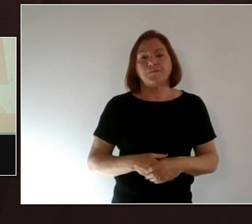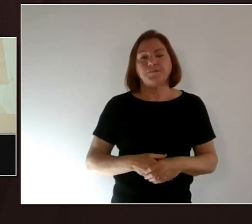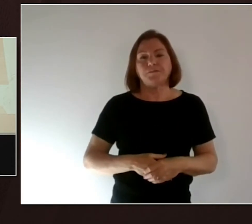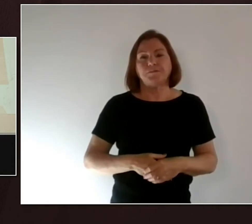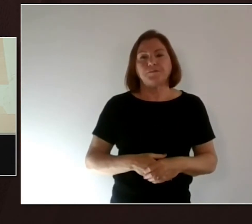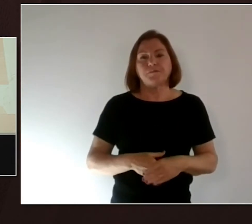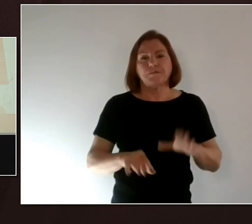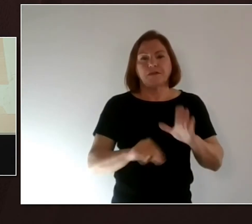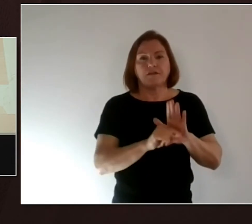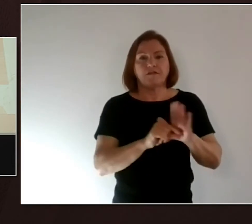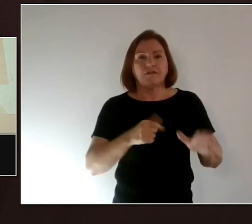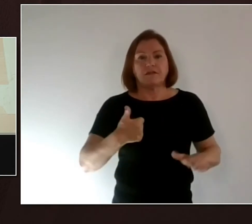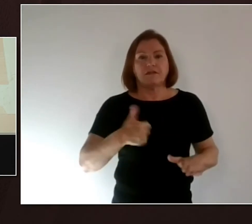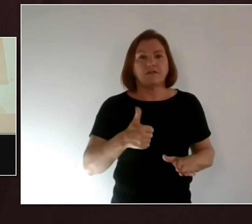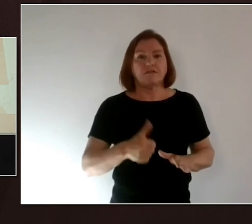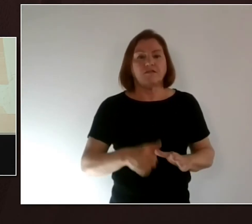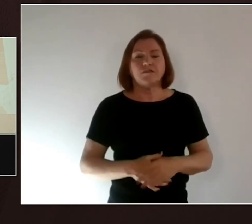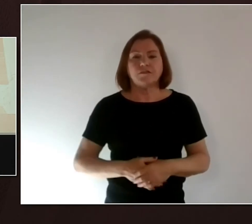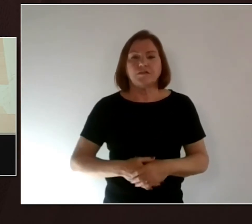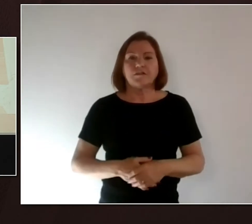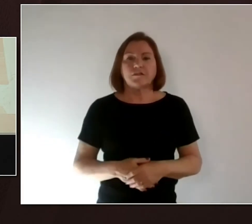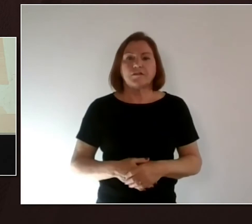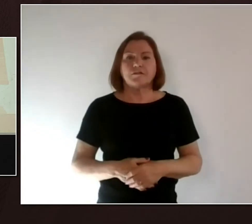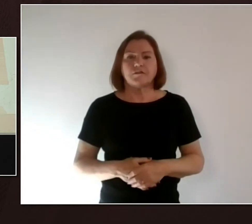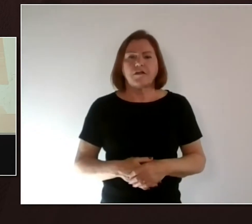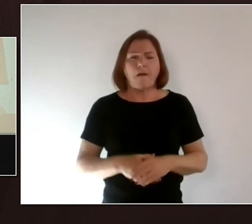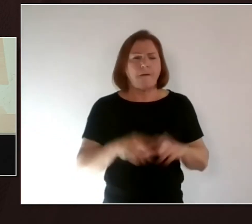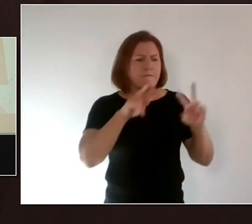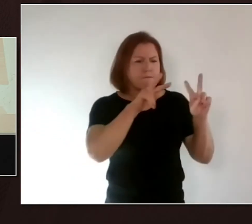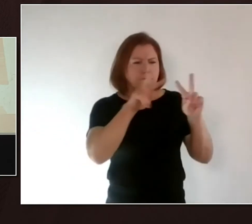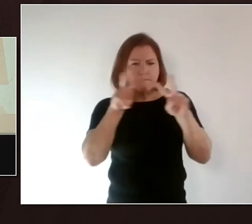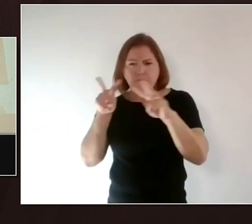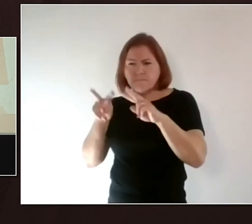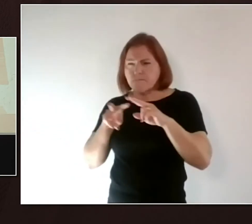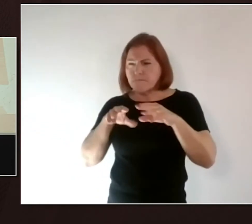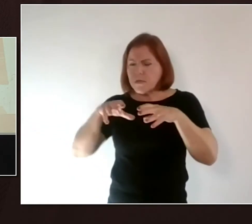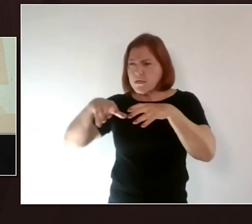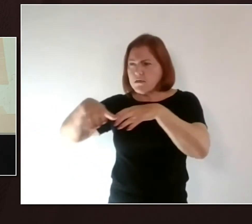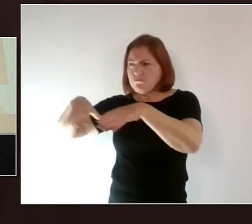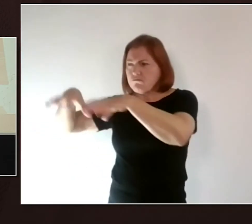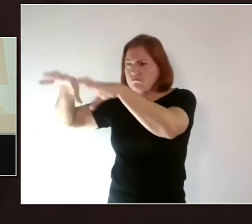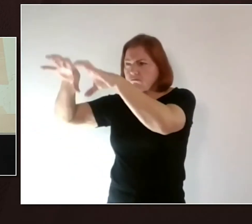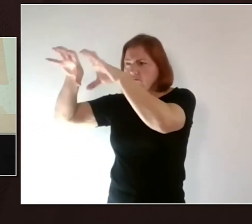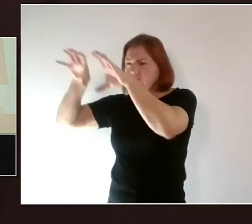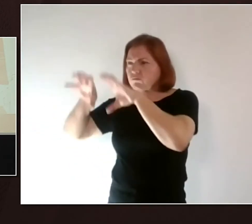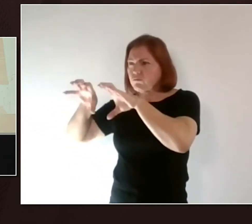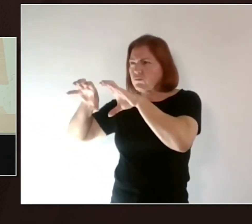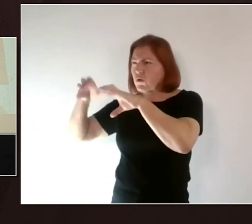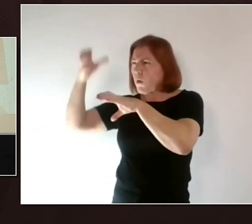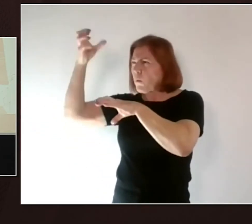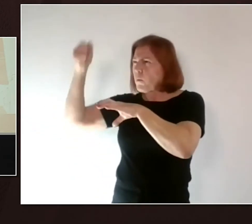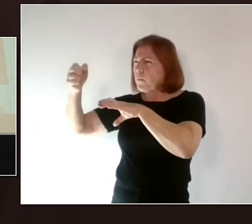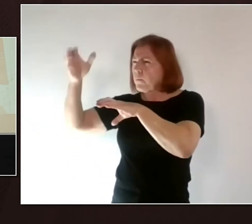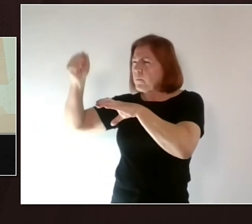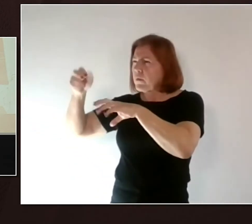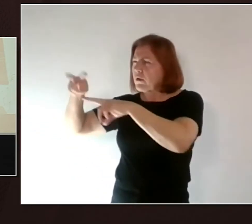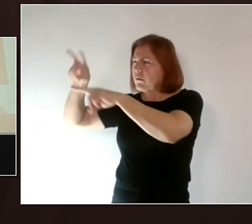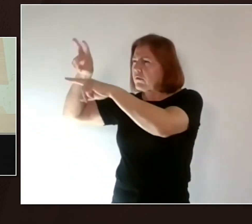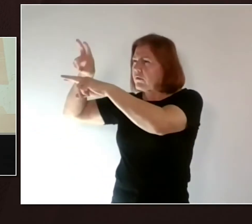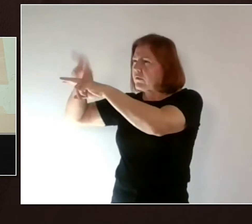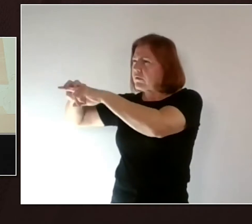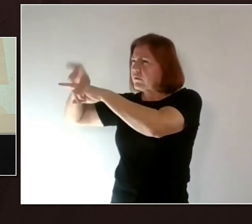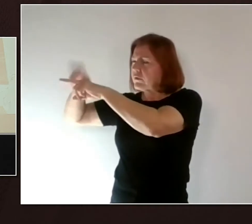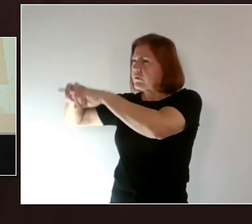versículo 11. Vi um grande trono branco, e aquele que nele se assenta,